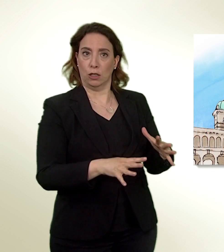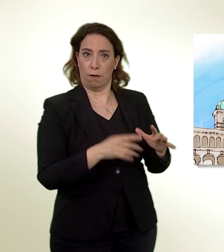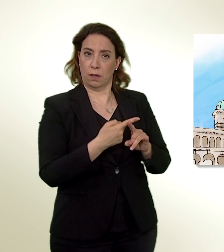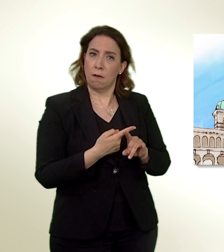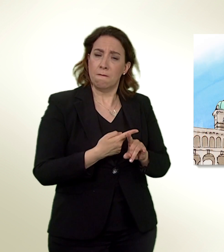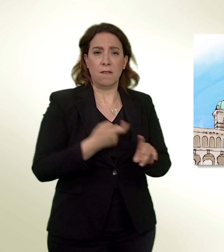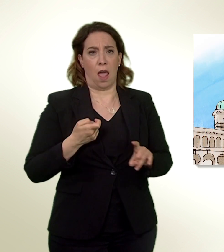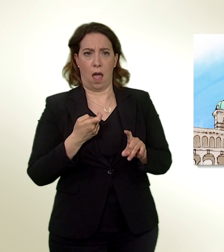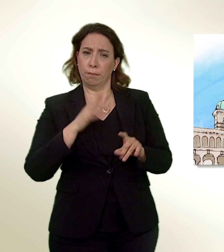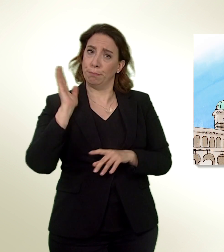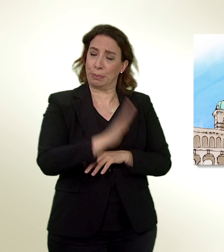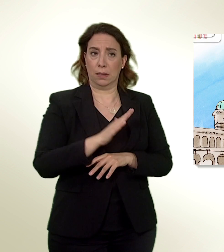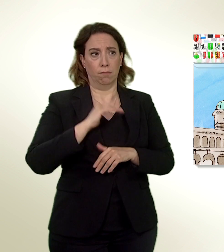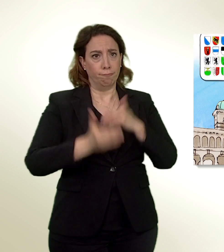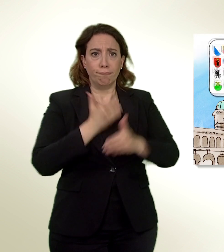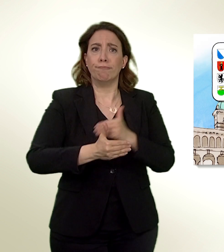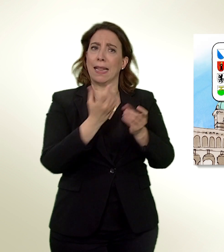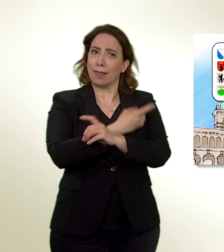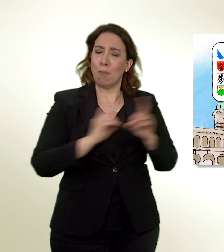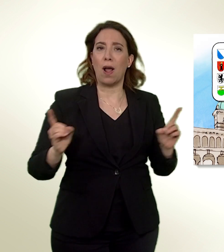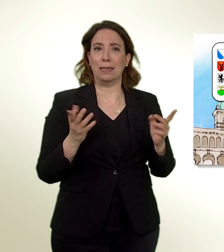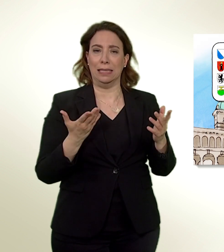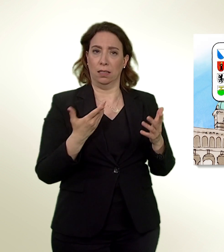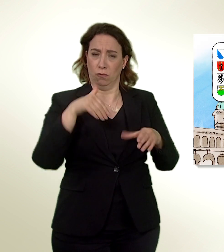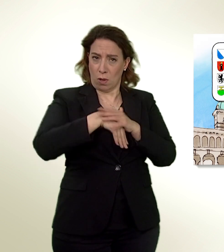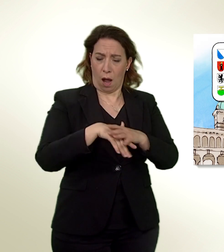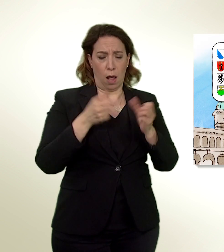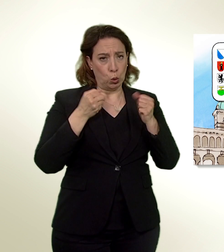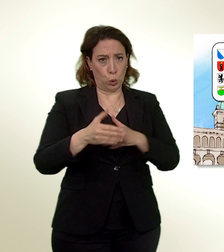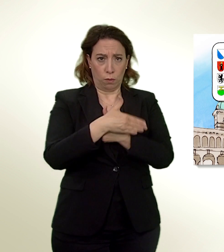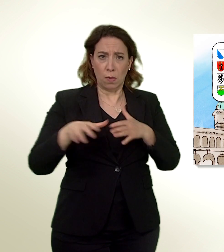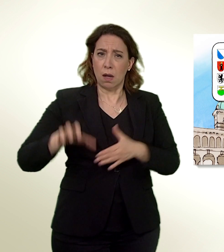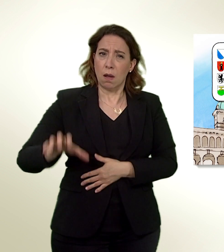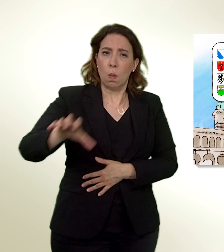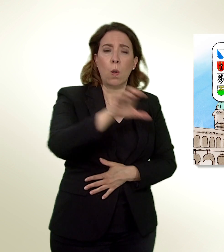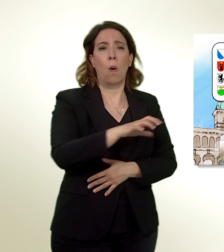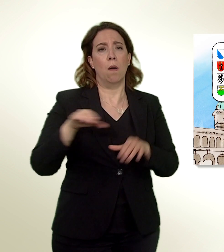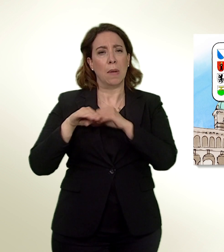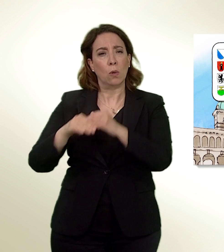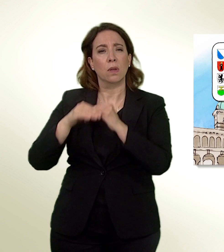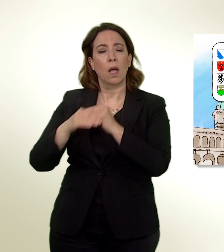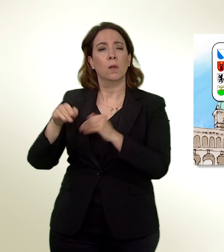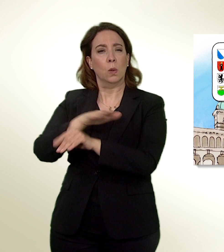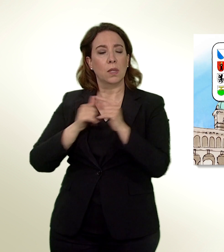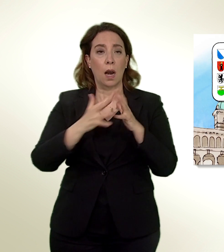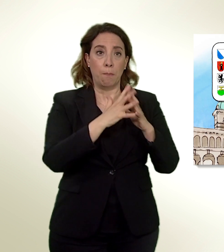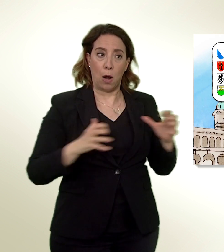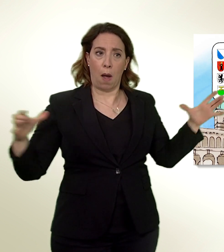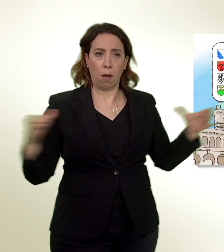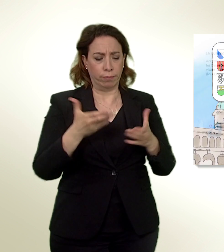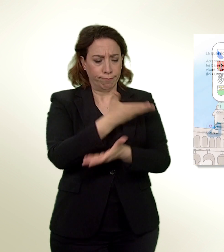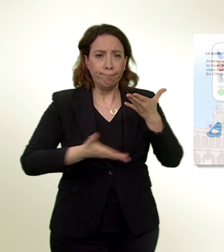des mécanismes démocratiques ordinaires et garantit que les cantons, les partenaires sociaux et le Parlement soient associés aux